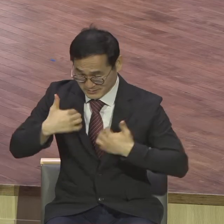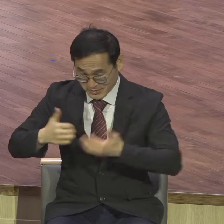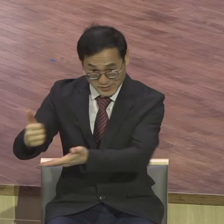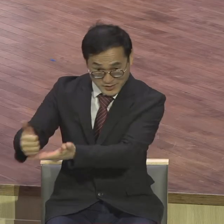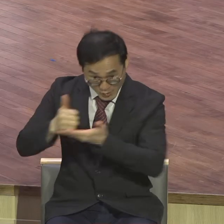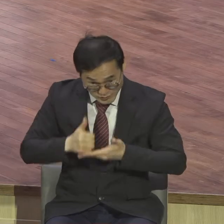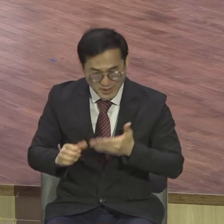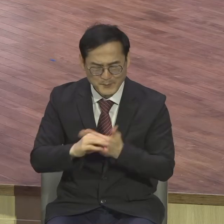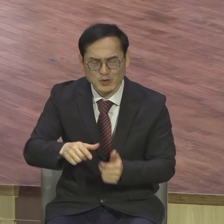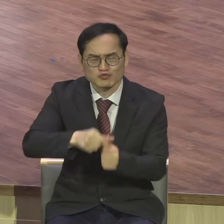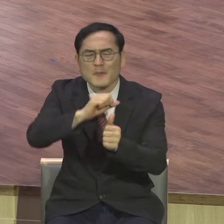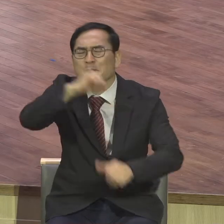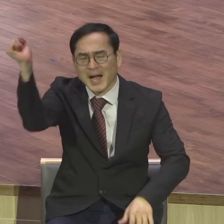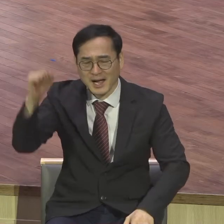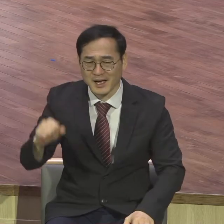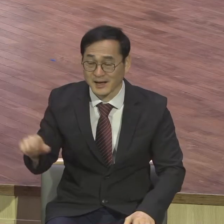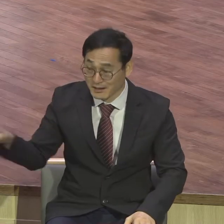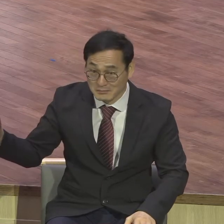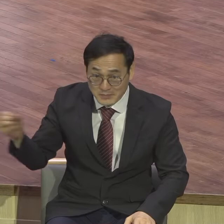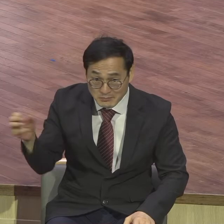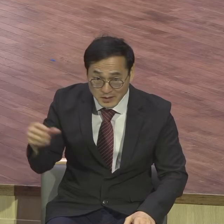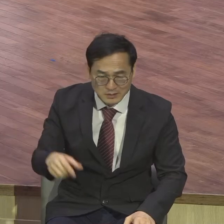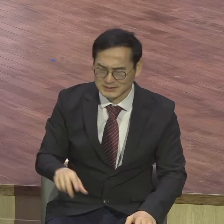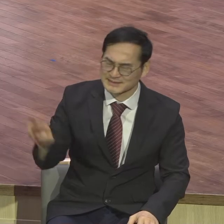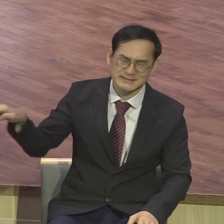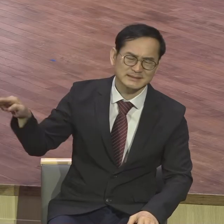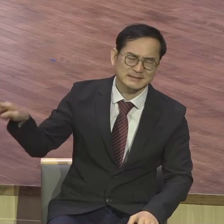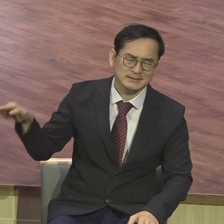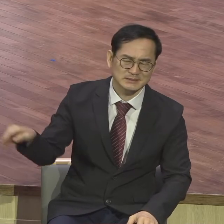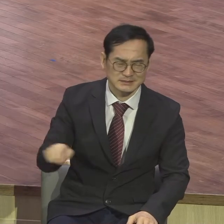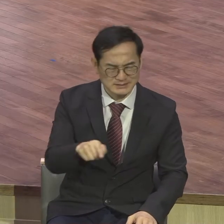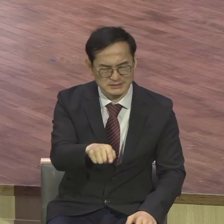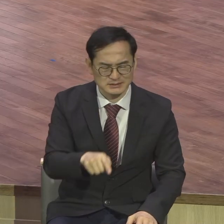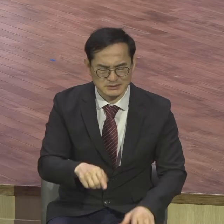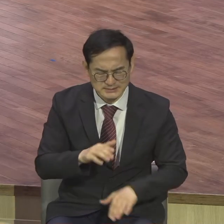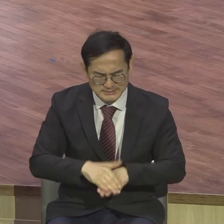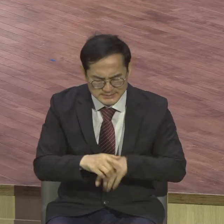만들어. 그래서 이 교회를